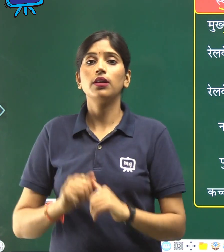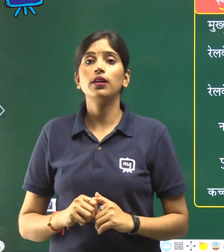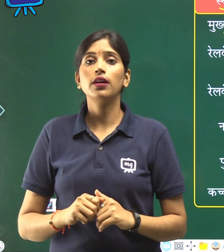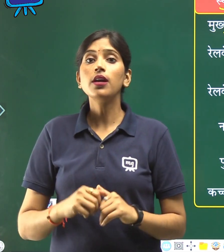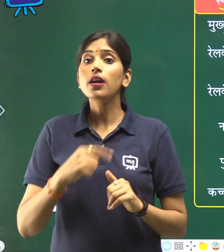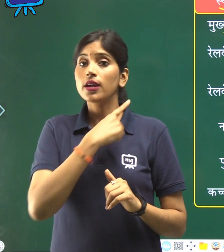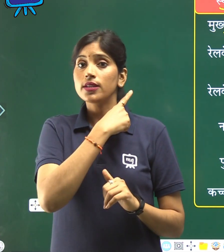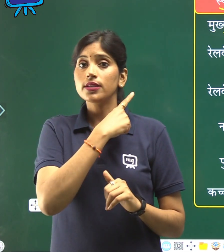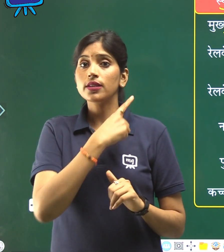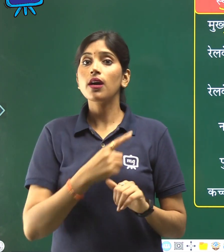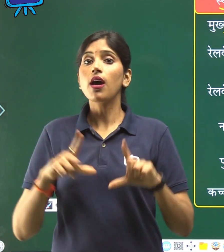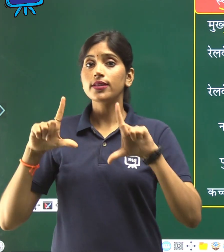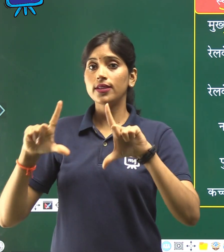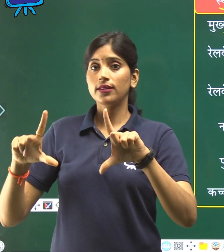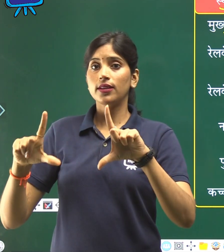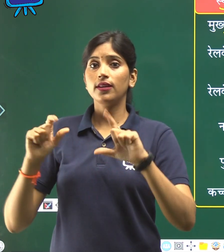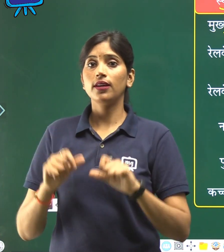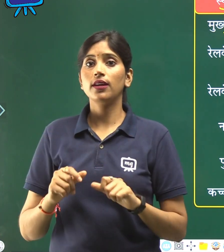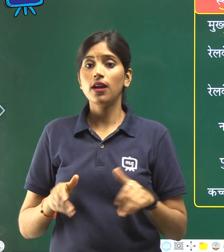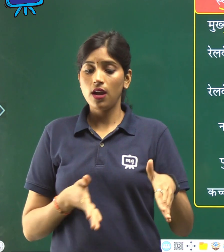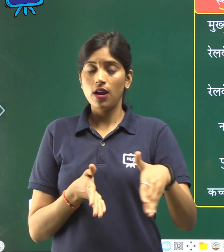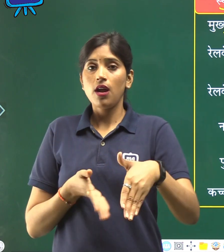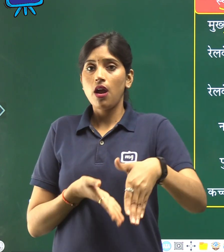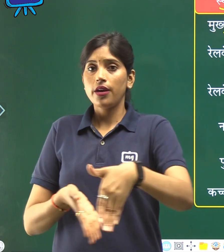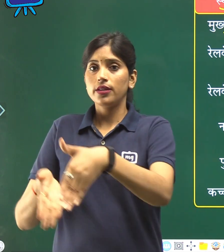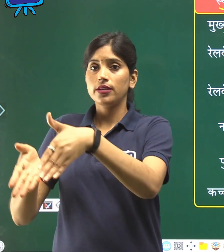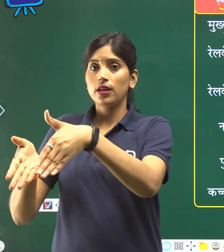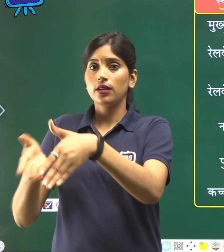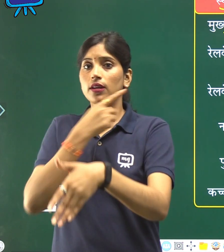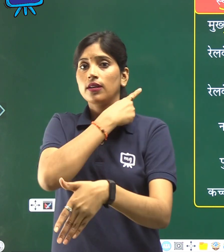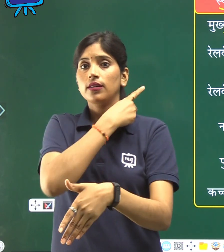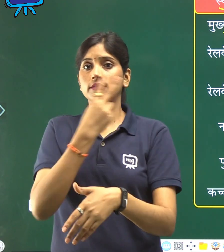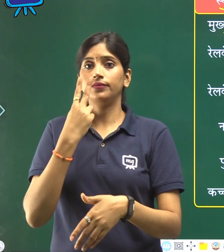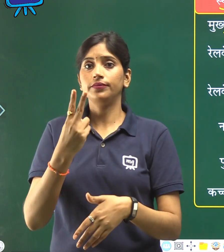इसका संकेत ये वाला।